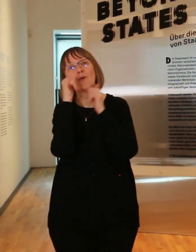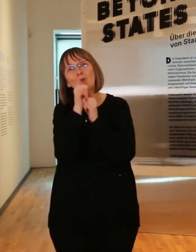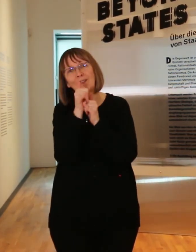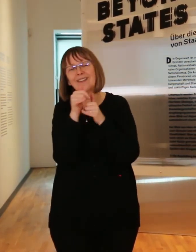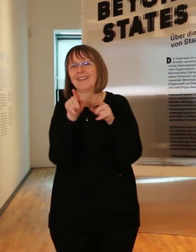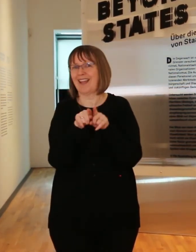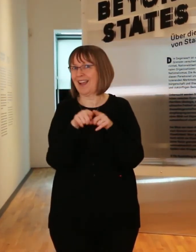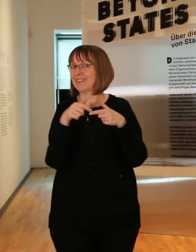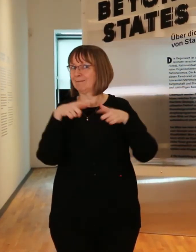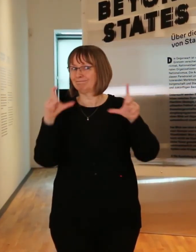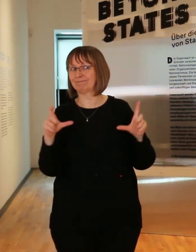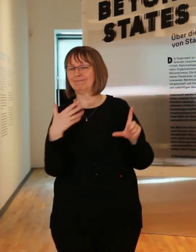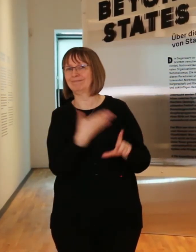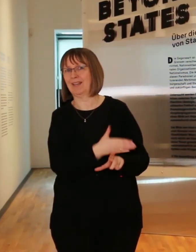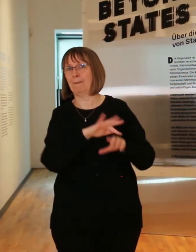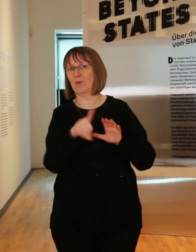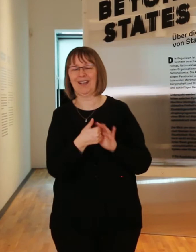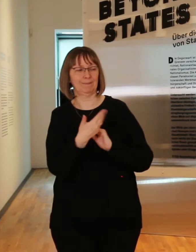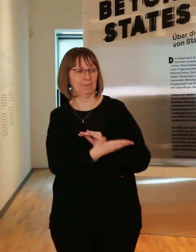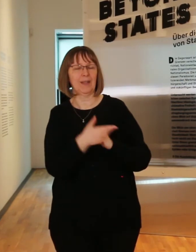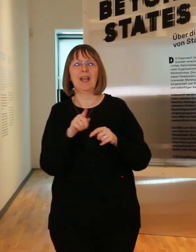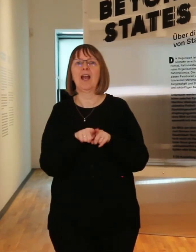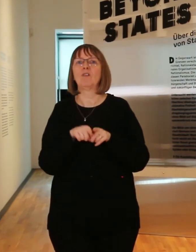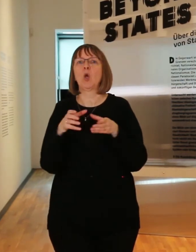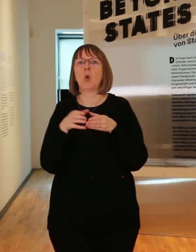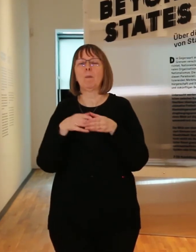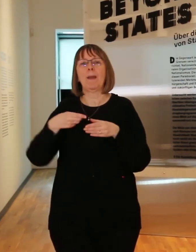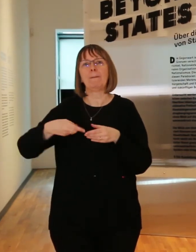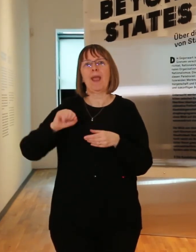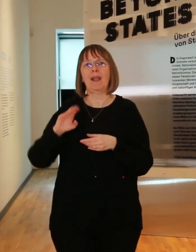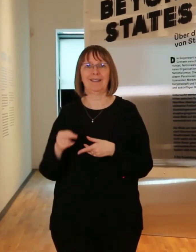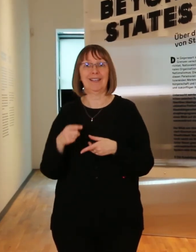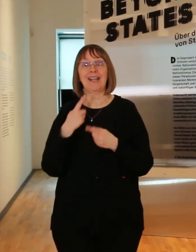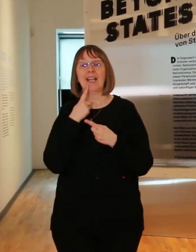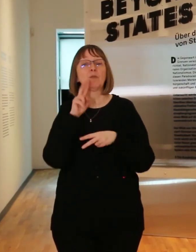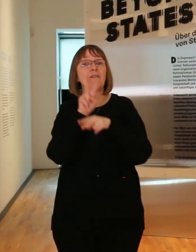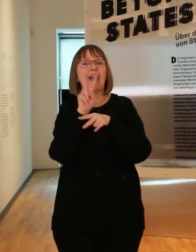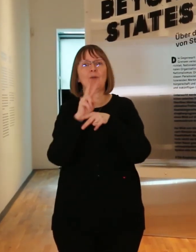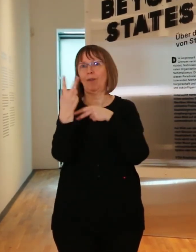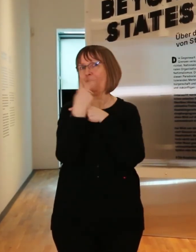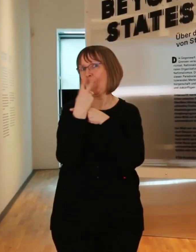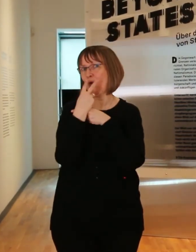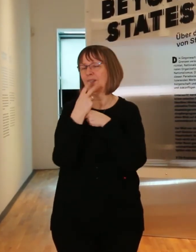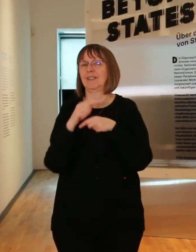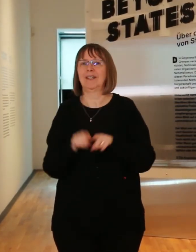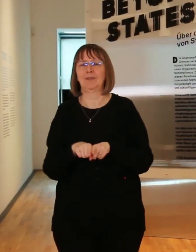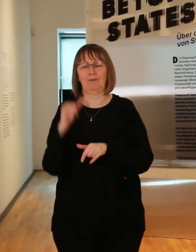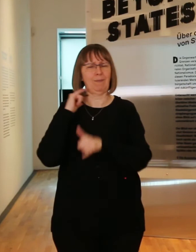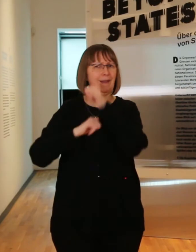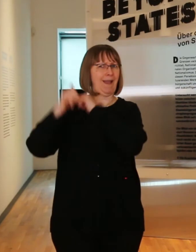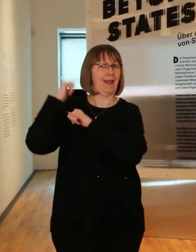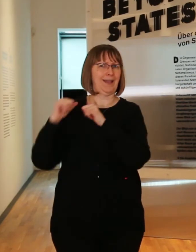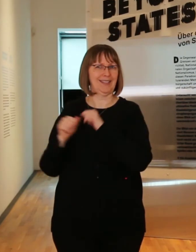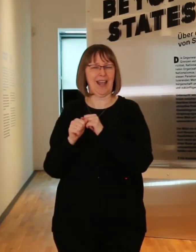gut an. In dieser Arbeit geht es um Überwachung und Gegenüberwachung. Vor ein paar Jahren